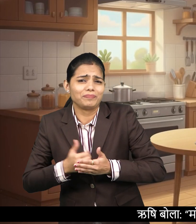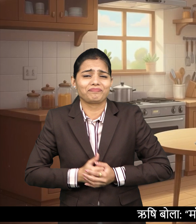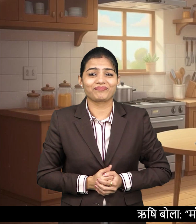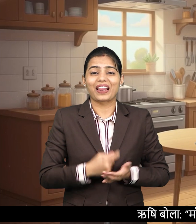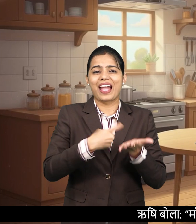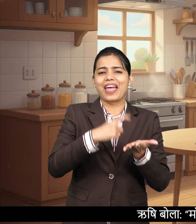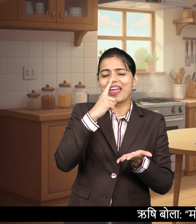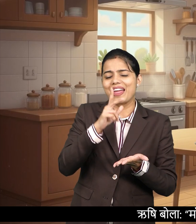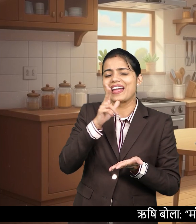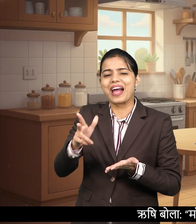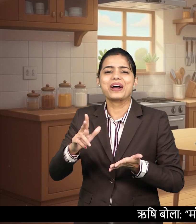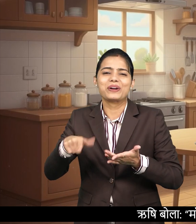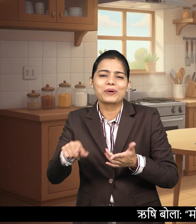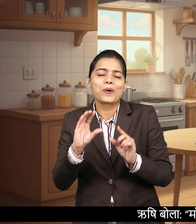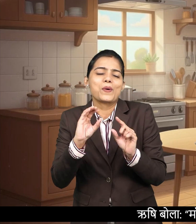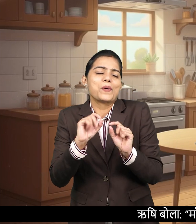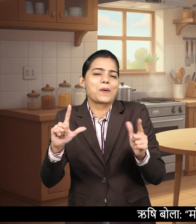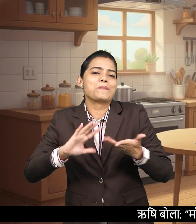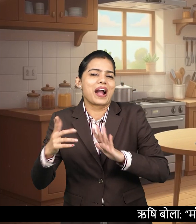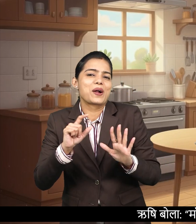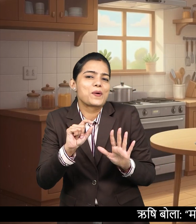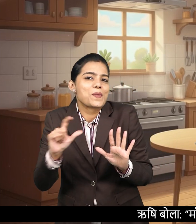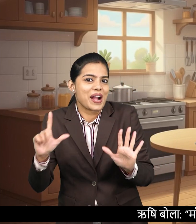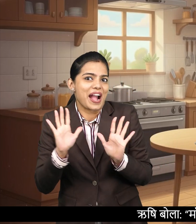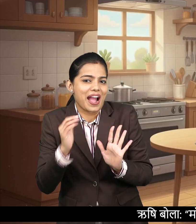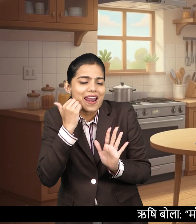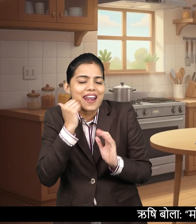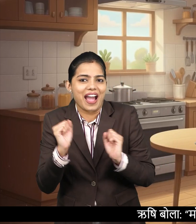ऋषि बोला, माँ, ये गर्म खाना मैं कैसे खाऊं?